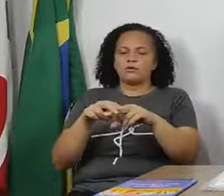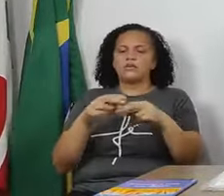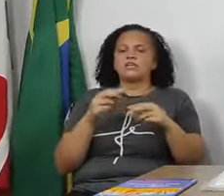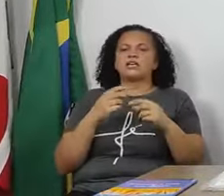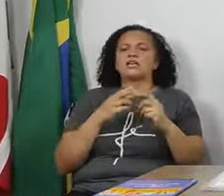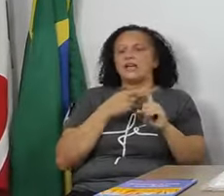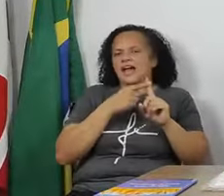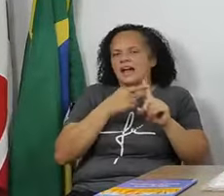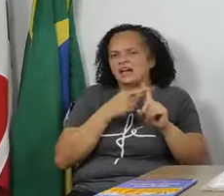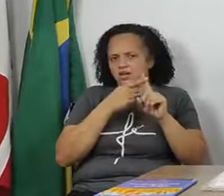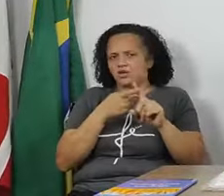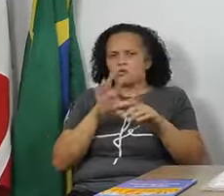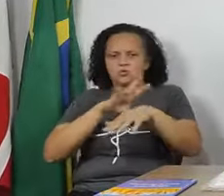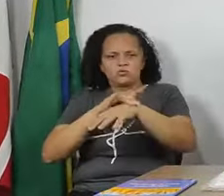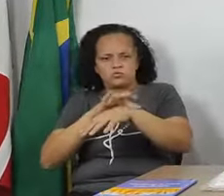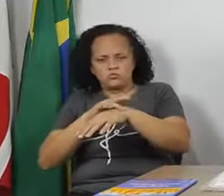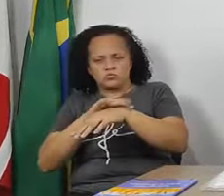chagas fomos sarados, né?